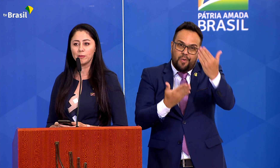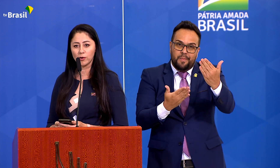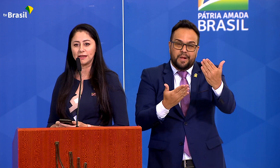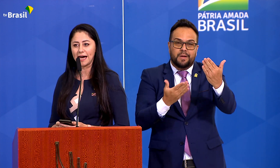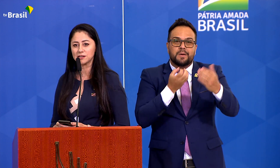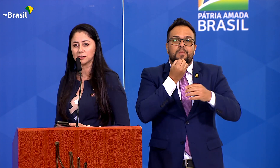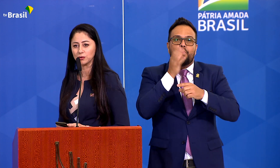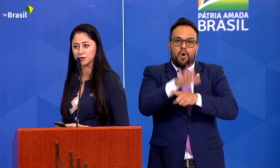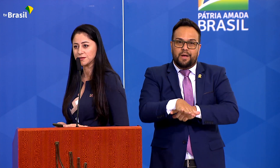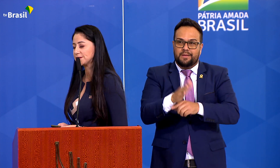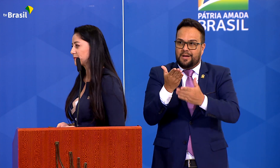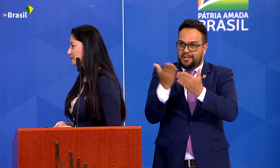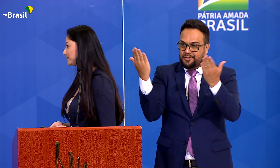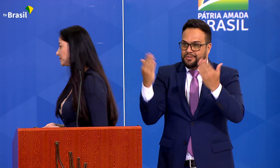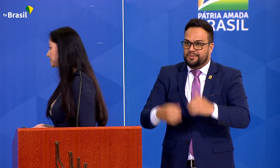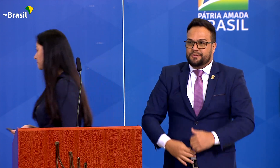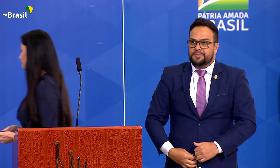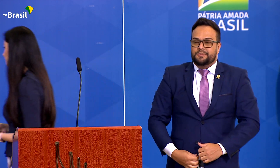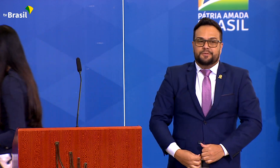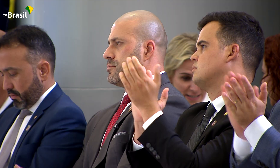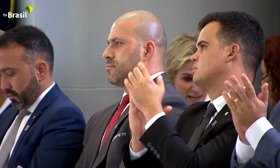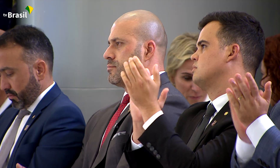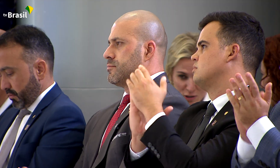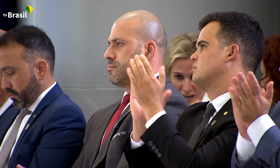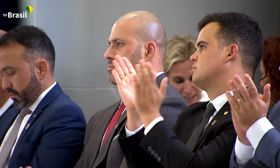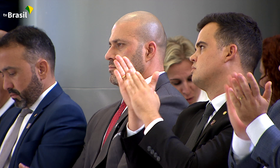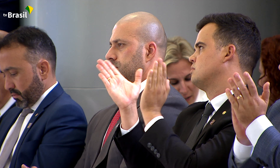obrigada E uma boa tarde a todos